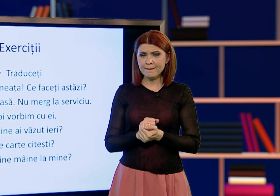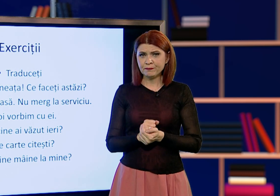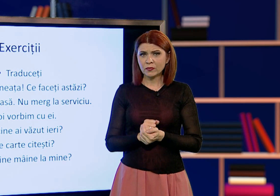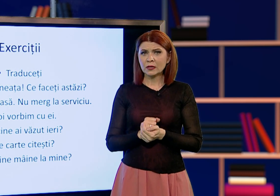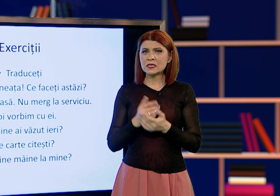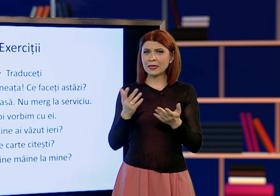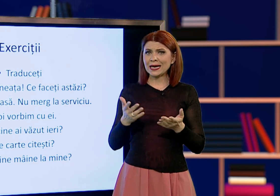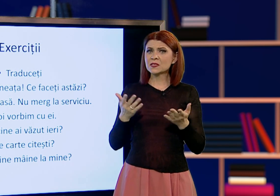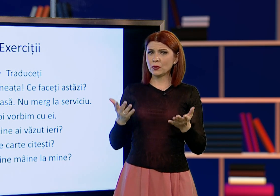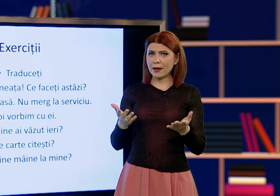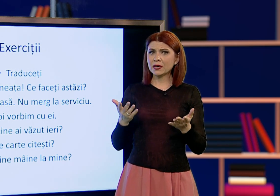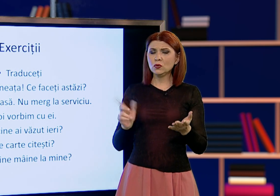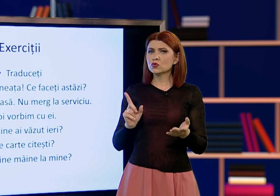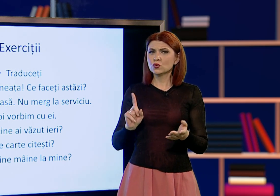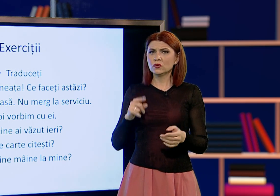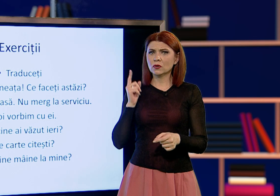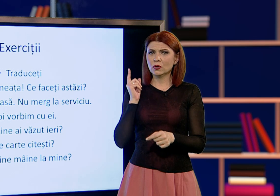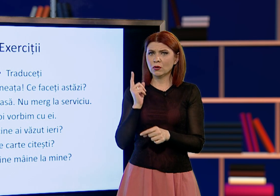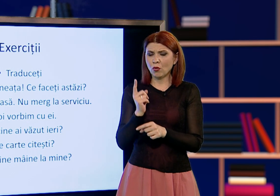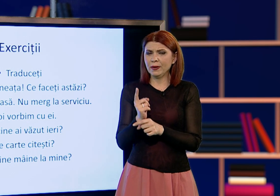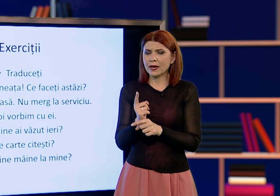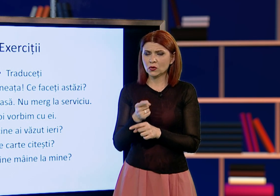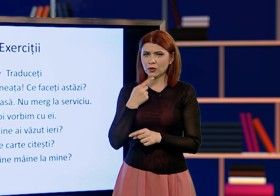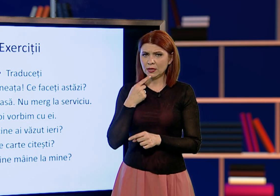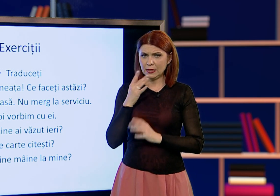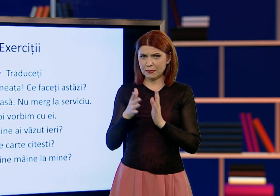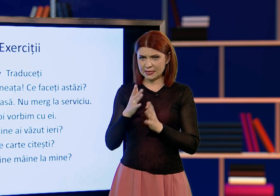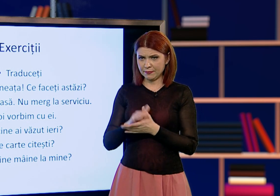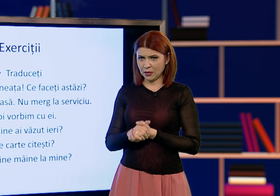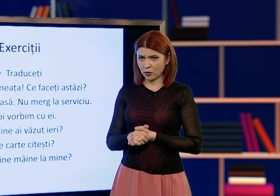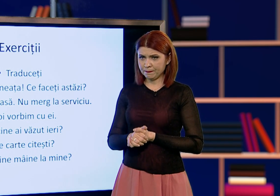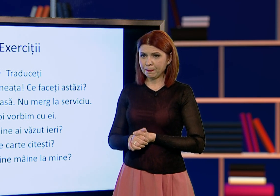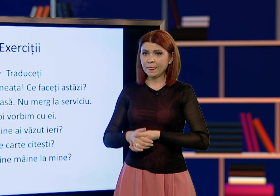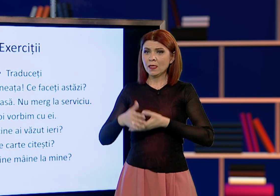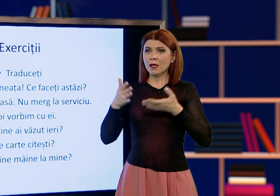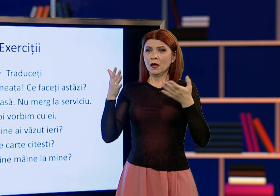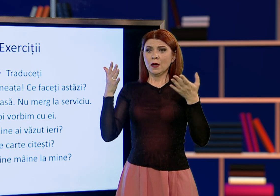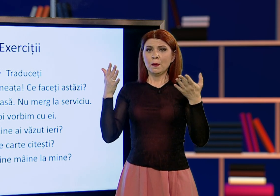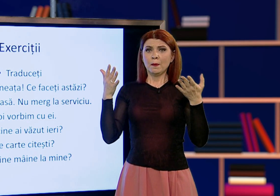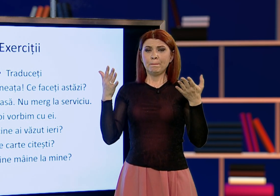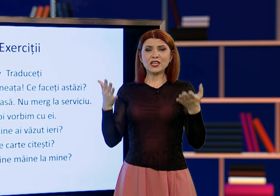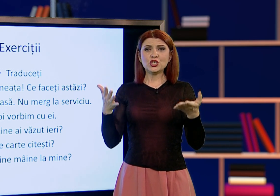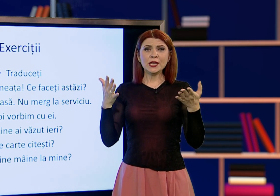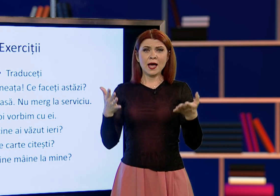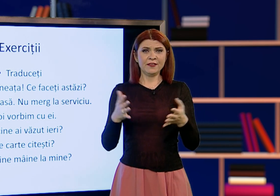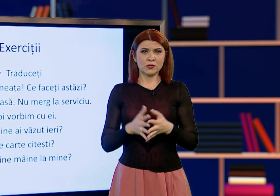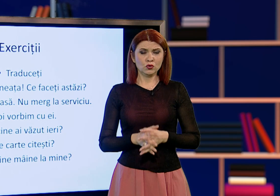despre care spuneam că nu sunt obligatorii în limba semnelor Pe cine ai văzut